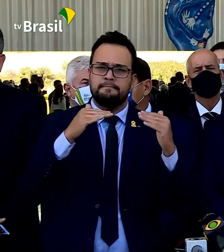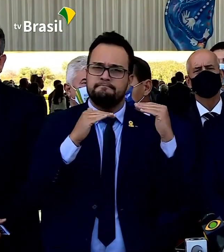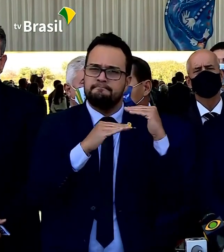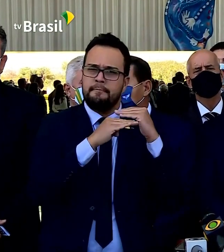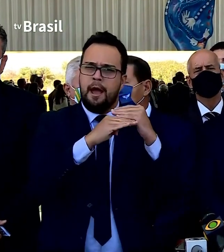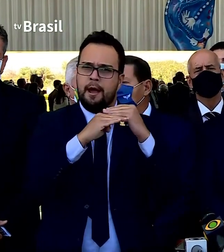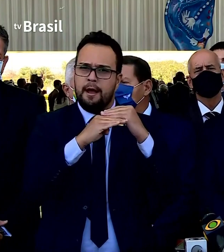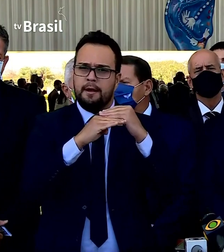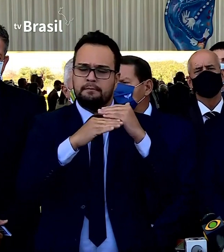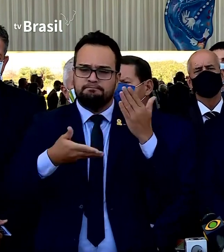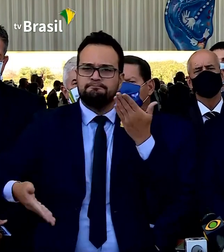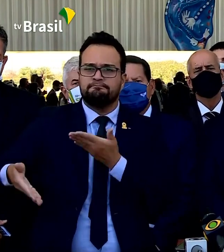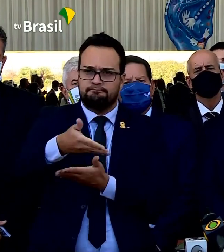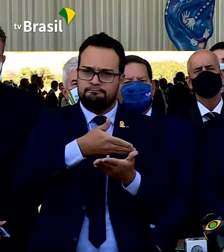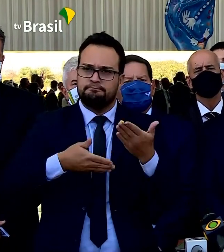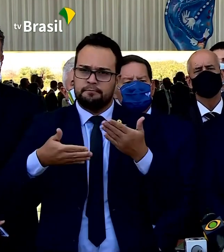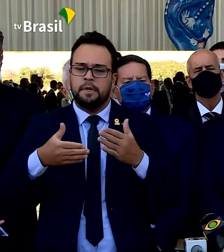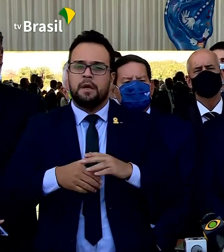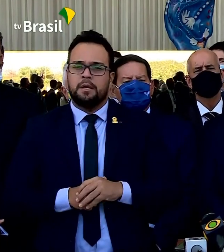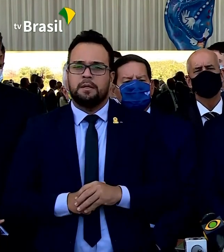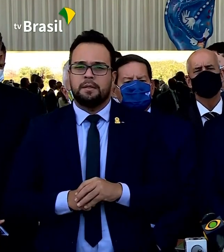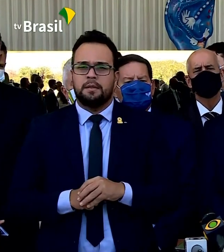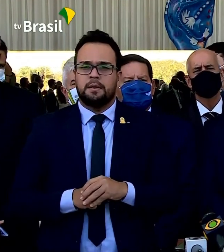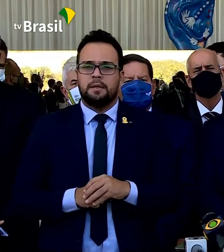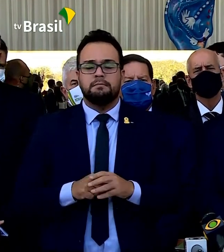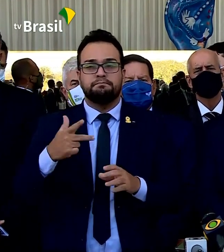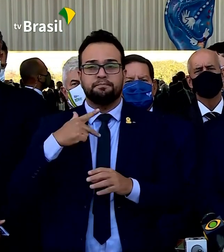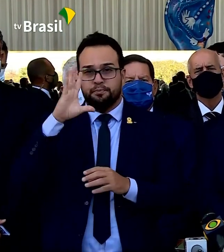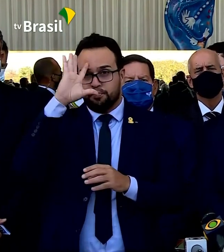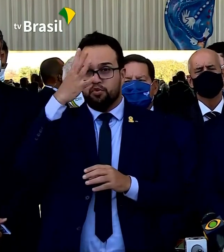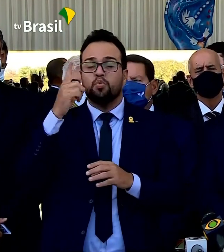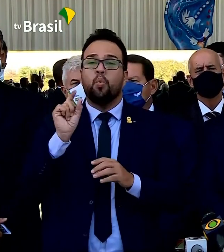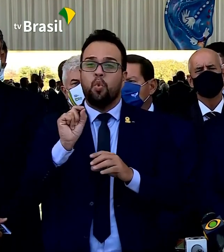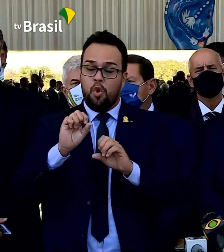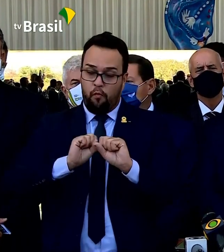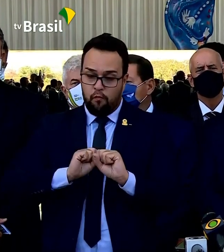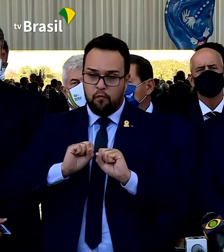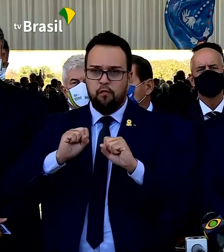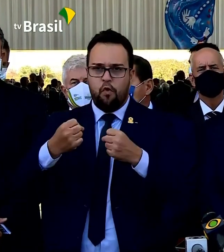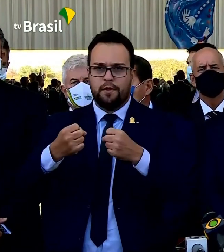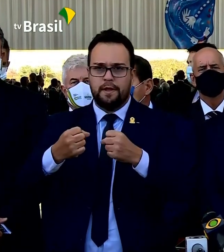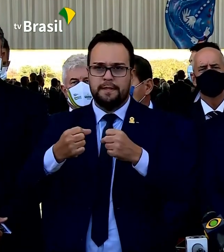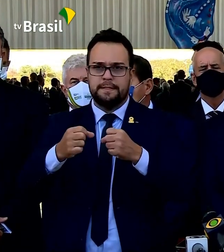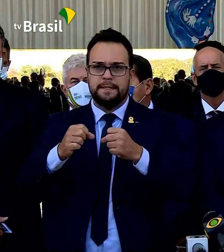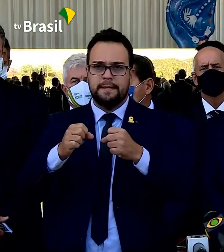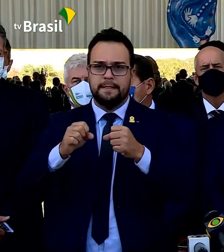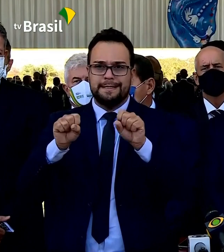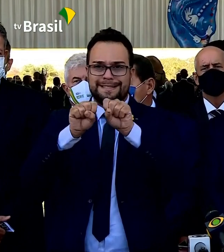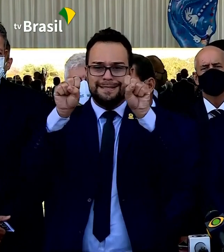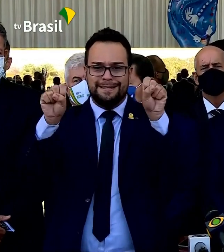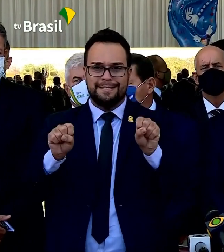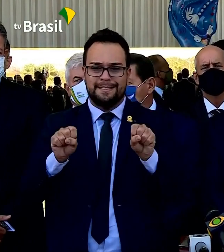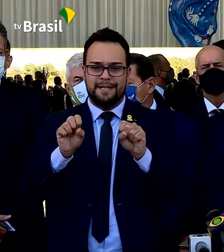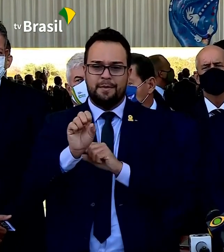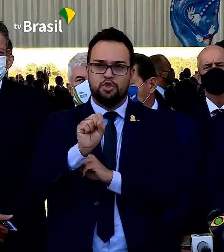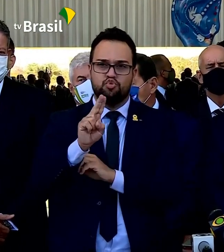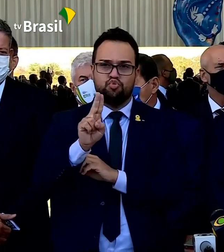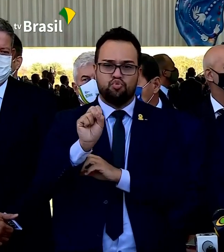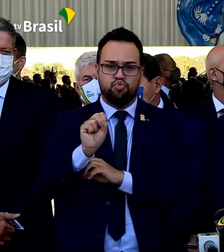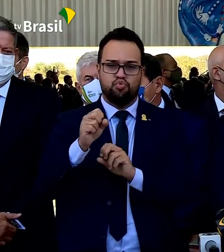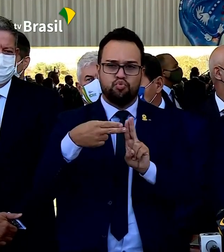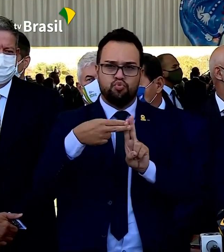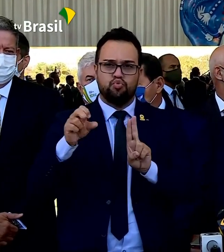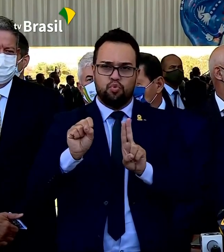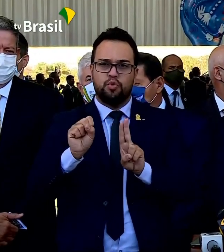A conclusão é o fortalecimento do Sistema Único de Saúde, articulado nos três níveis,